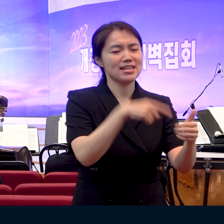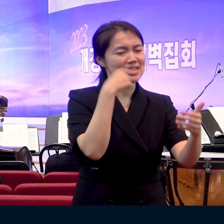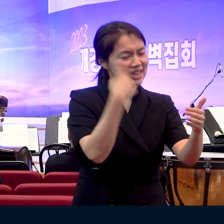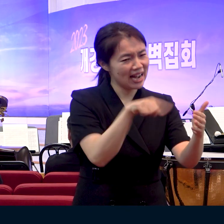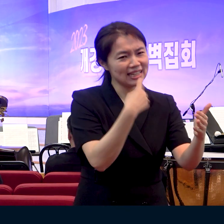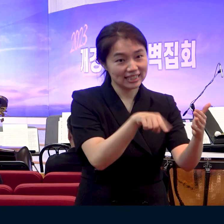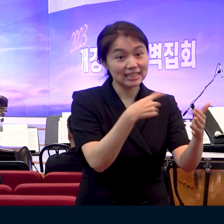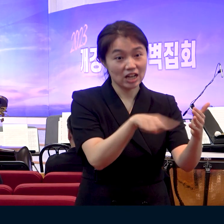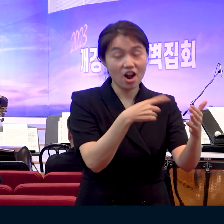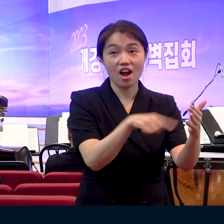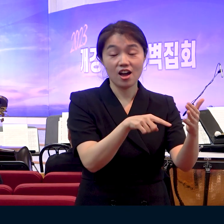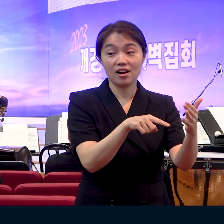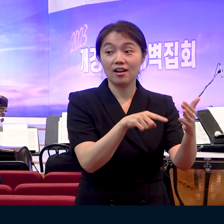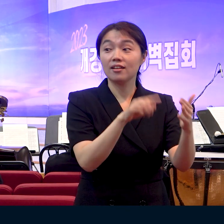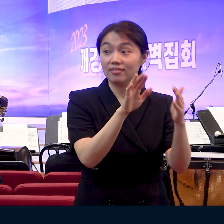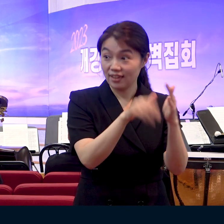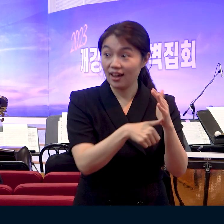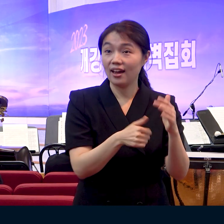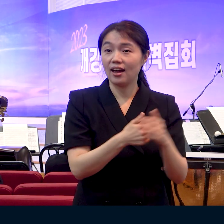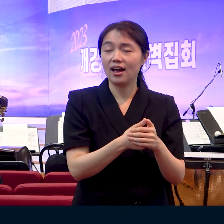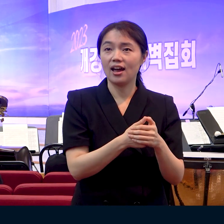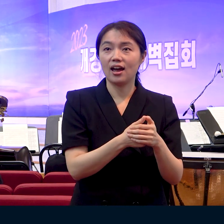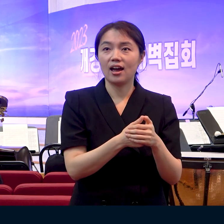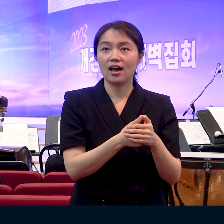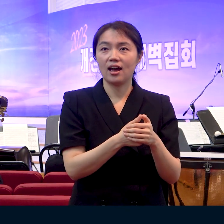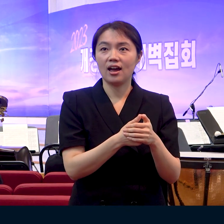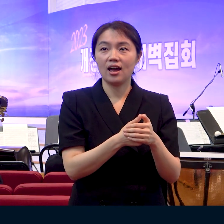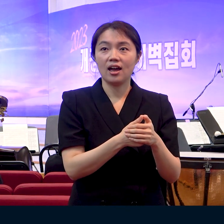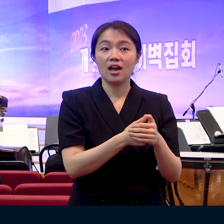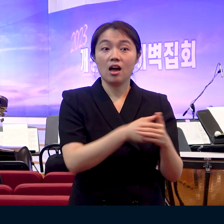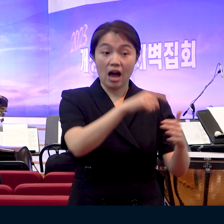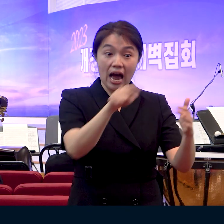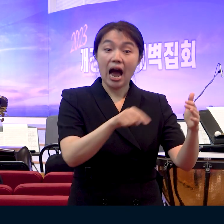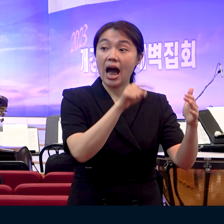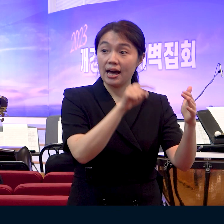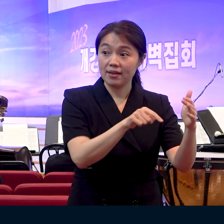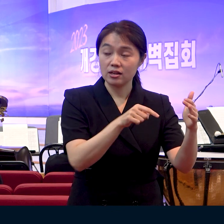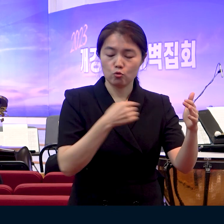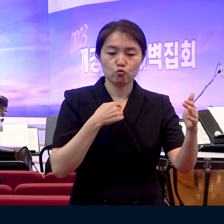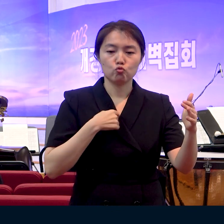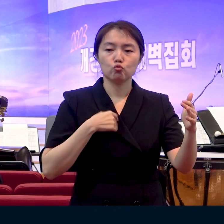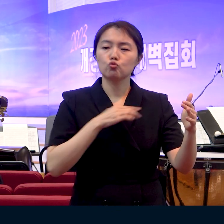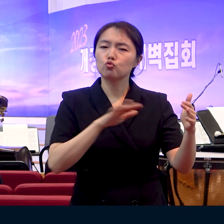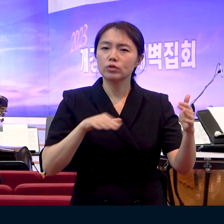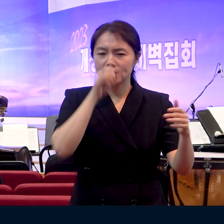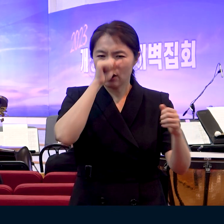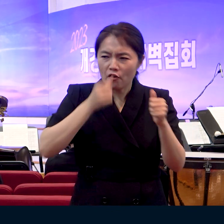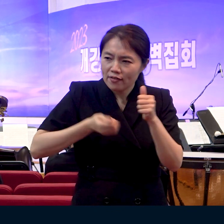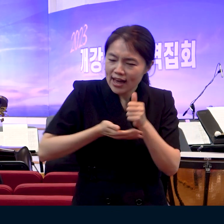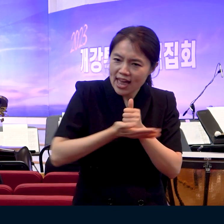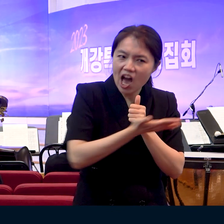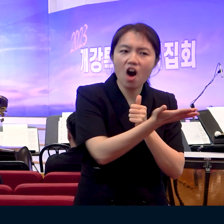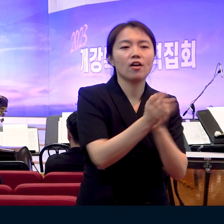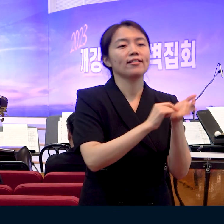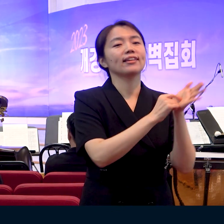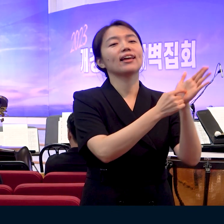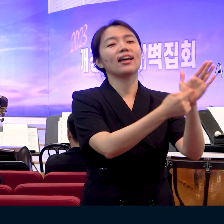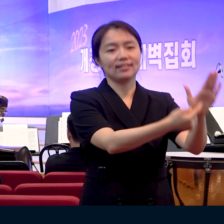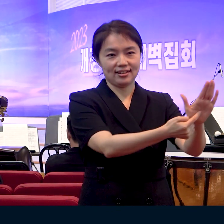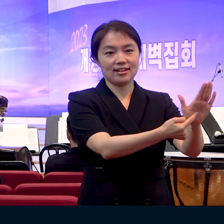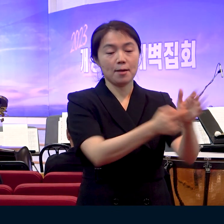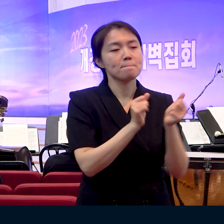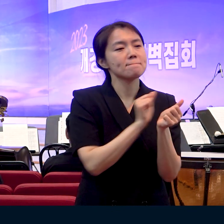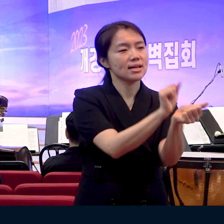세워가면요, 예, 그 심장에 우리를 통해서 선한 영향력이 간단 말이에요. 이건 막을 수가